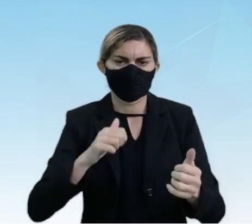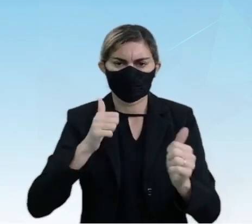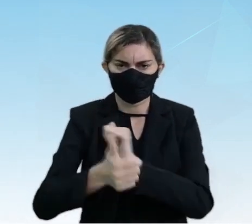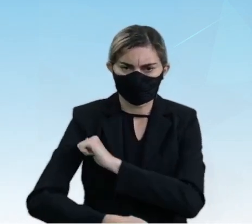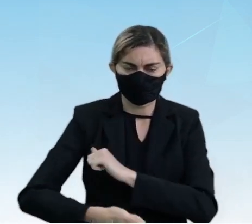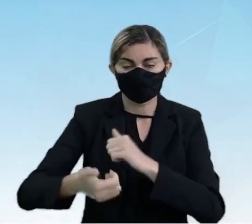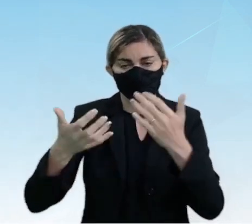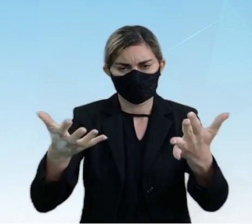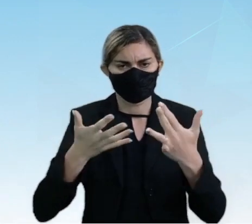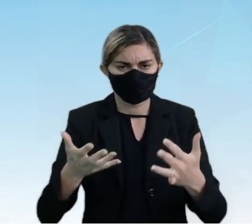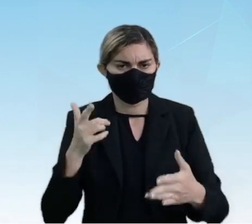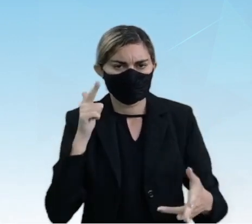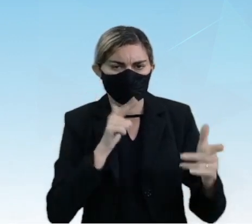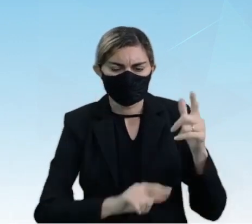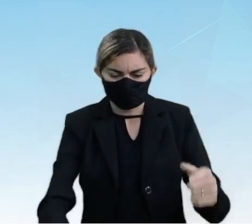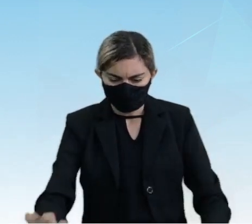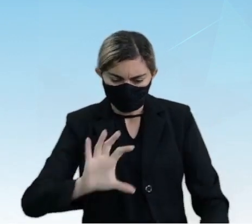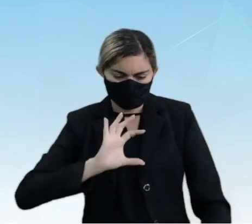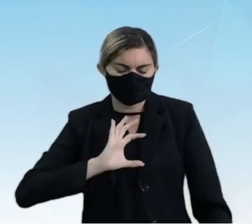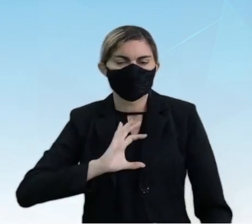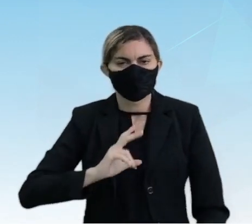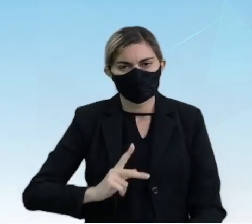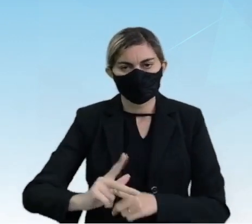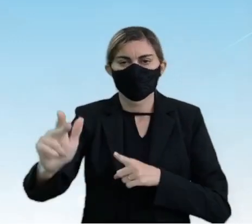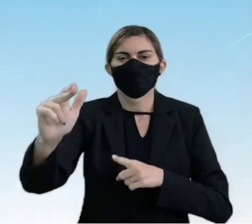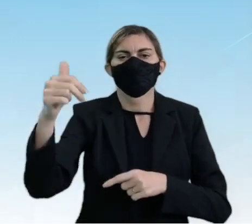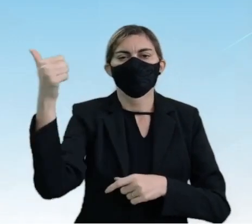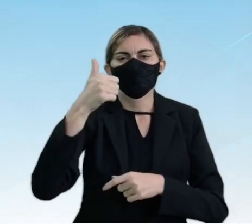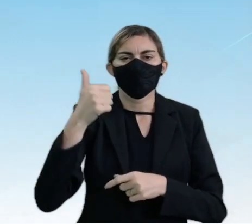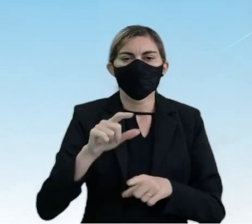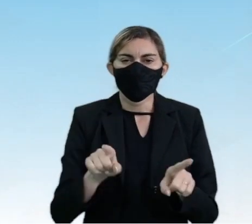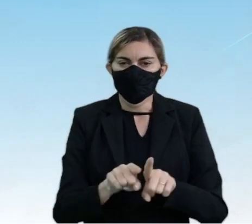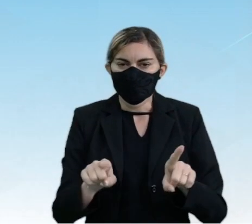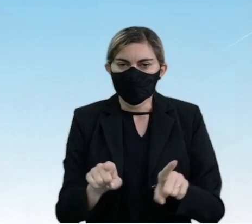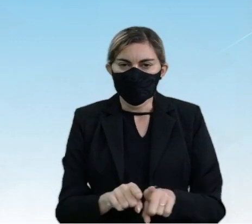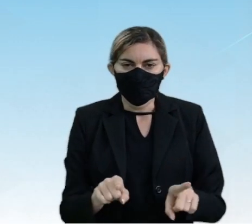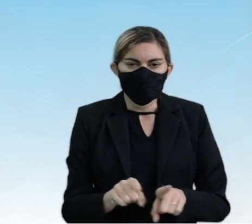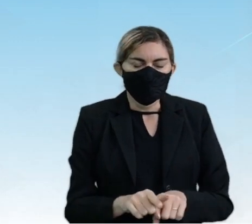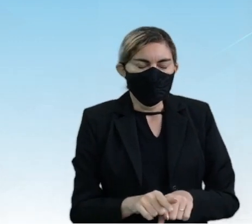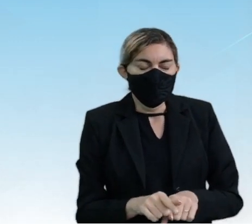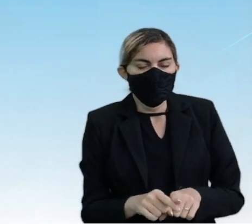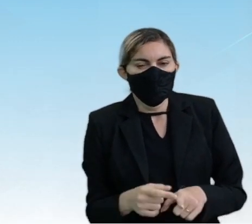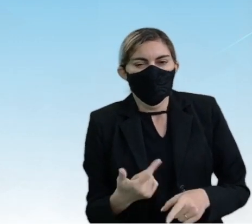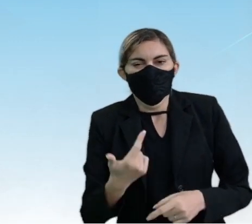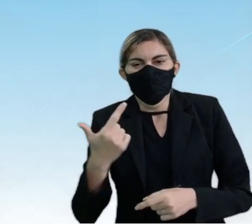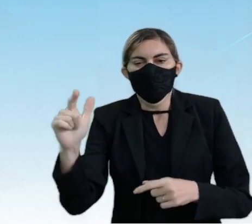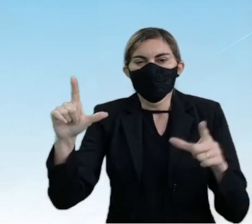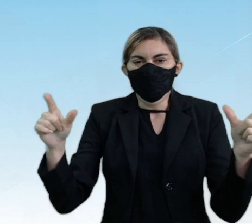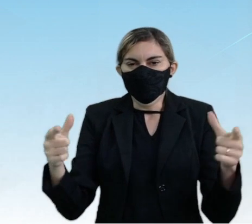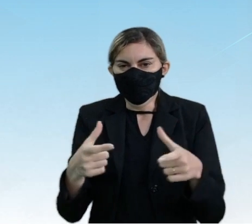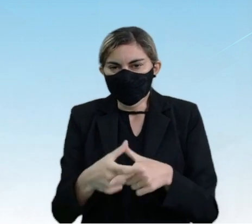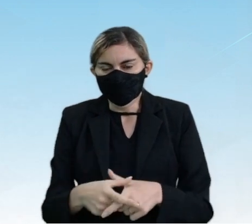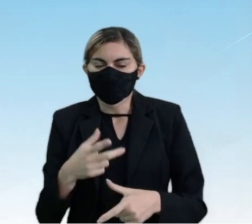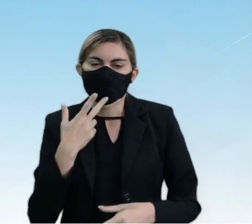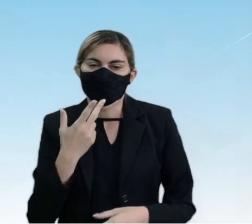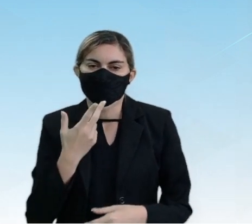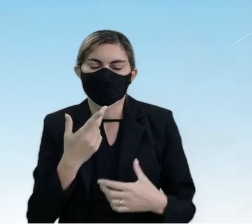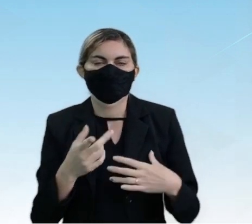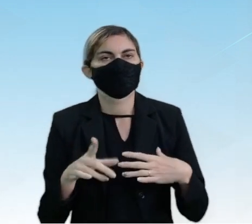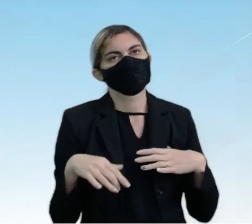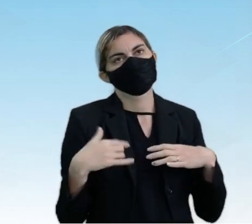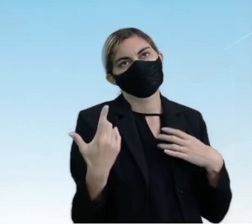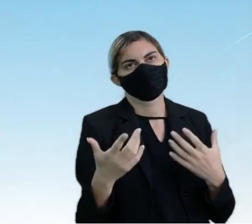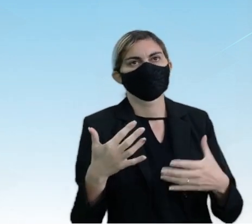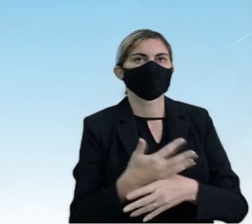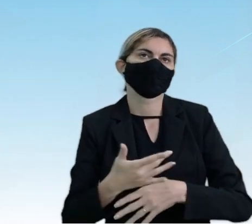querem ganhar sua medalha olímpica, ganhar o seu primeiro lugar, mas também em um volume menor, falando assim,